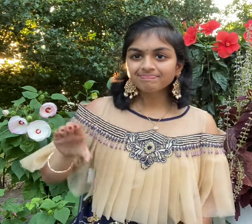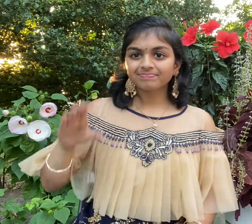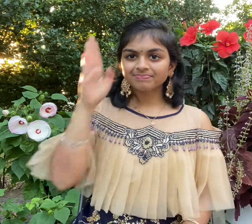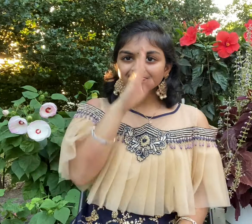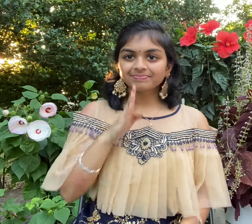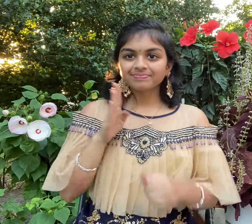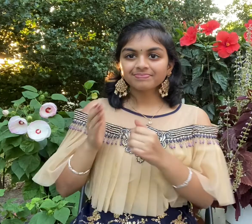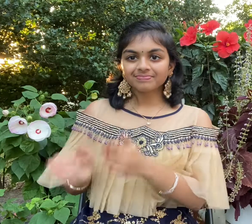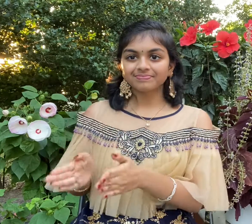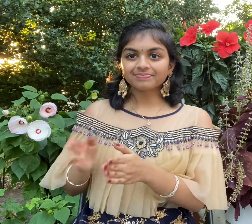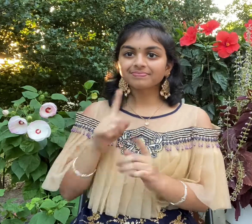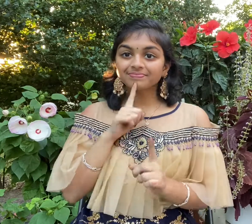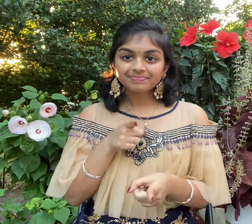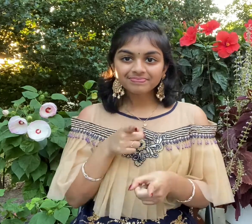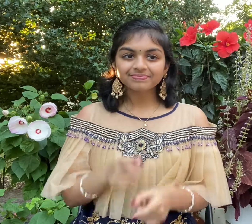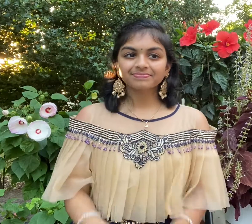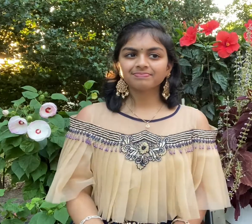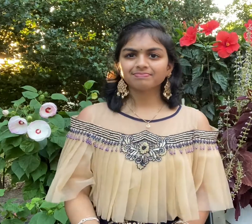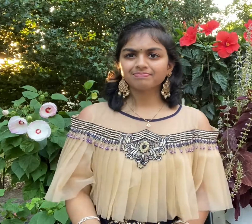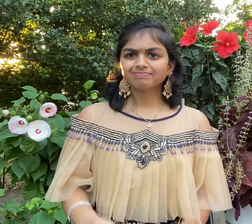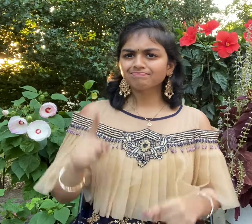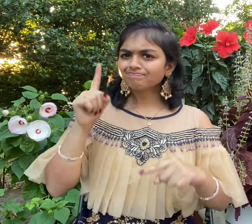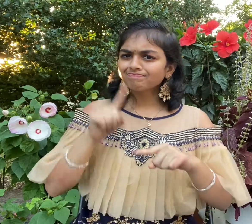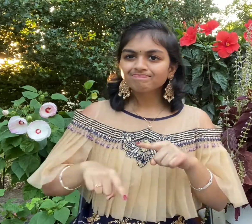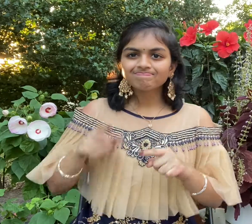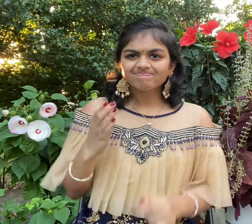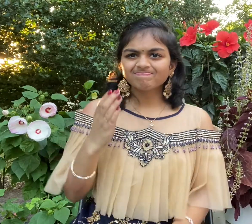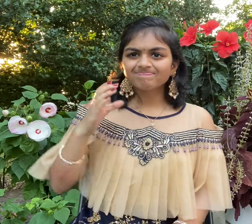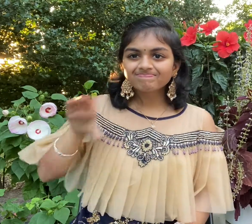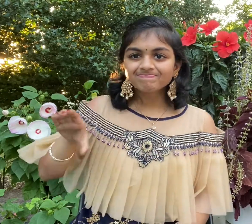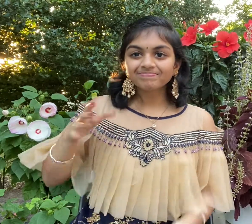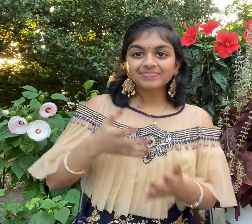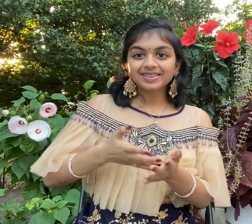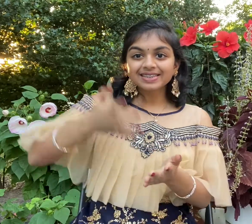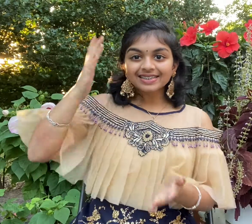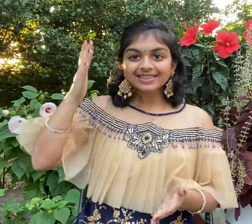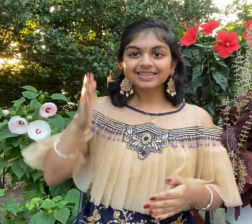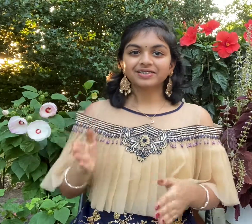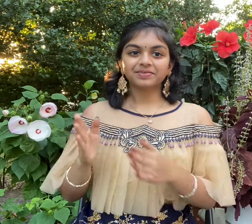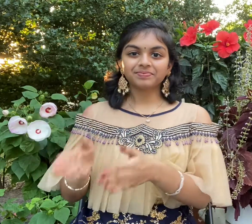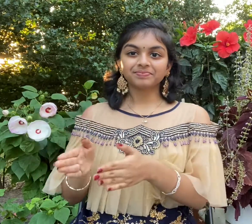ಹೊಡೆದವರ ನುಡಿಸಬಹುದು ಸಿರಿಗರ ಹೊಡೆದವರ